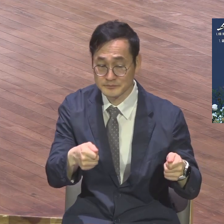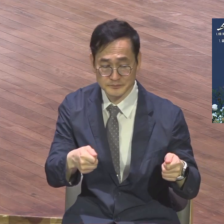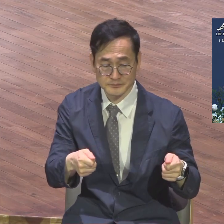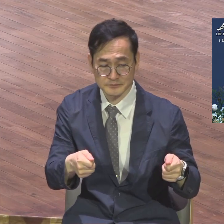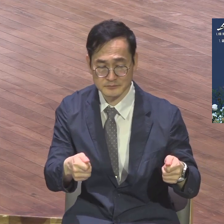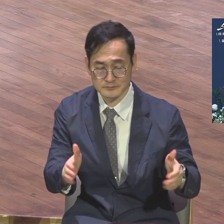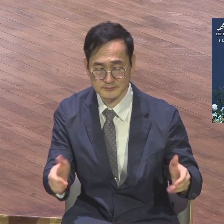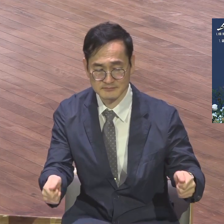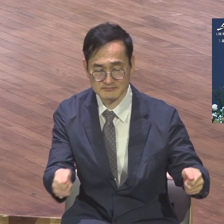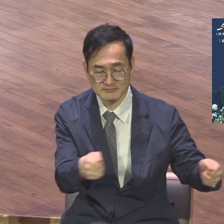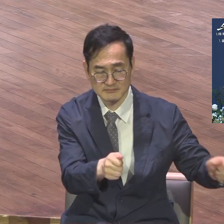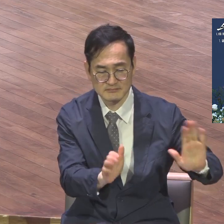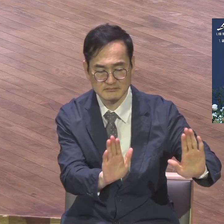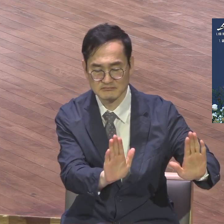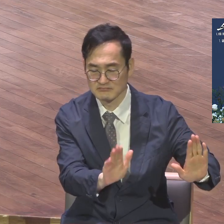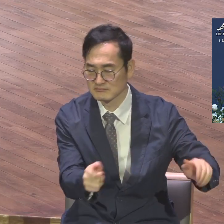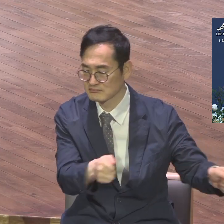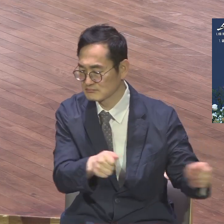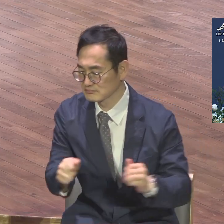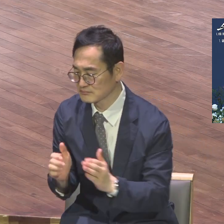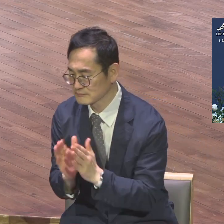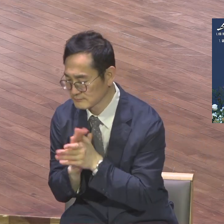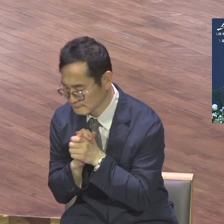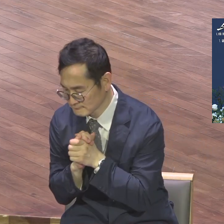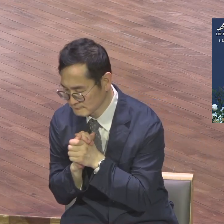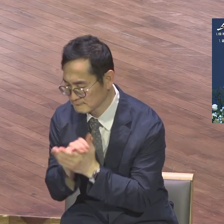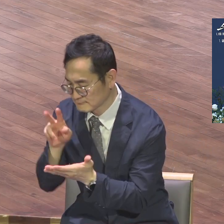제게 놓고 묵상 먼저 하고